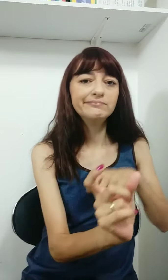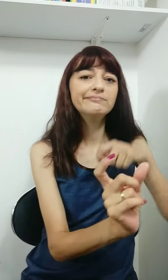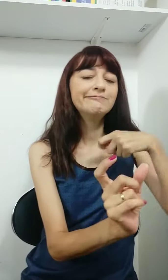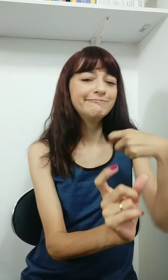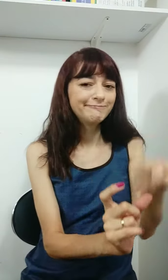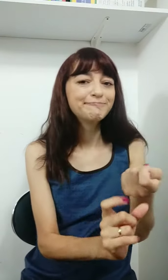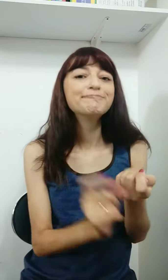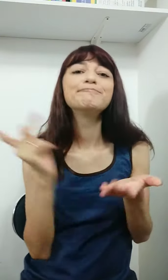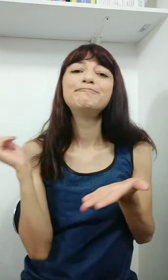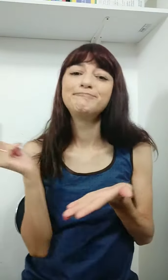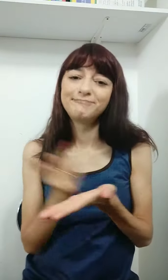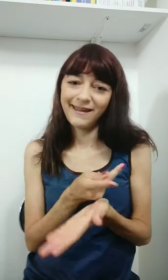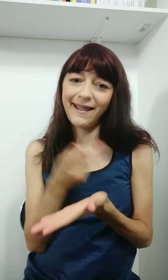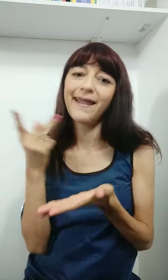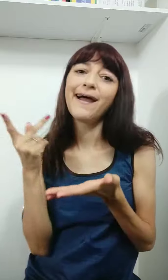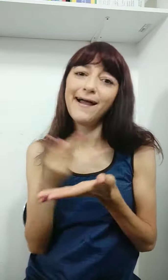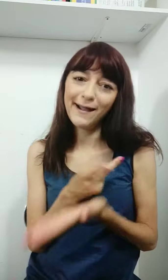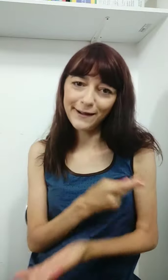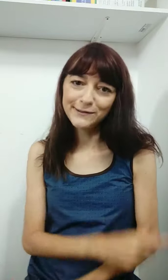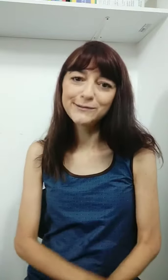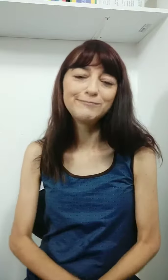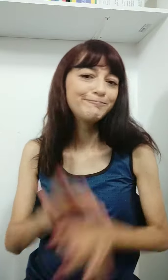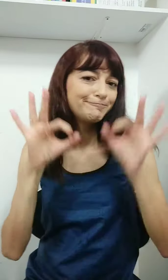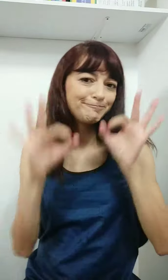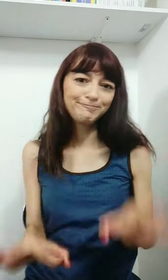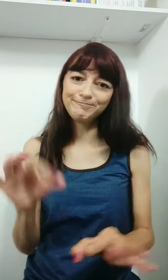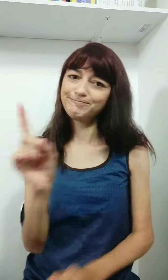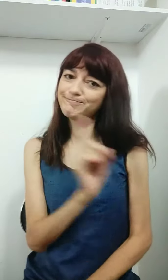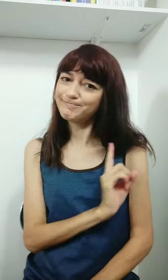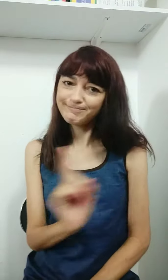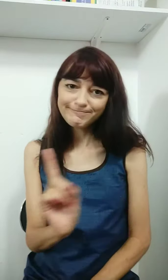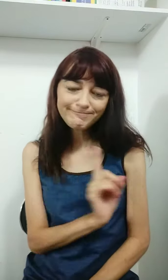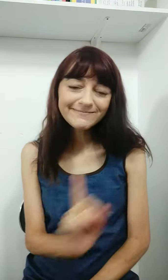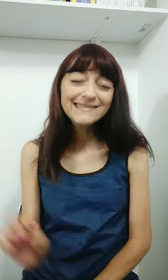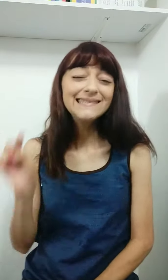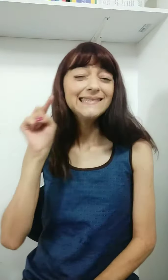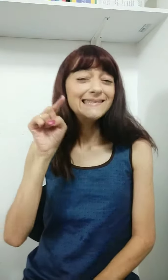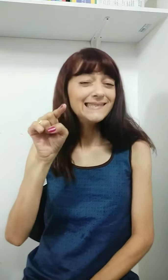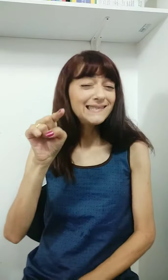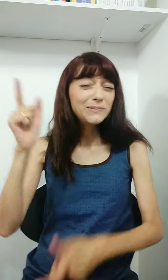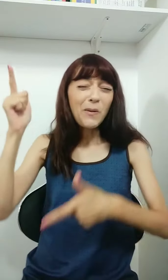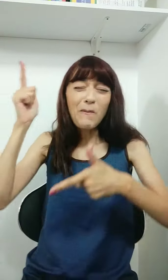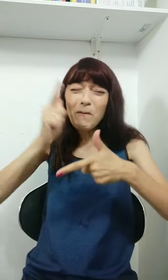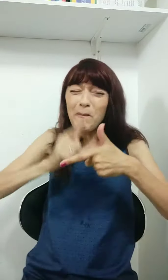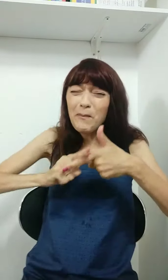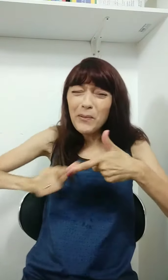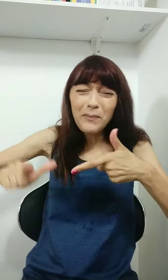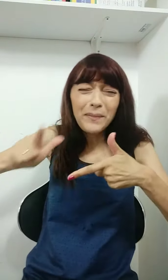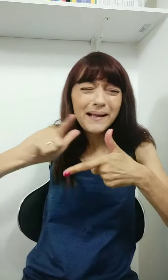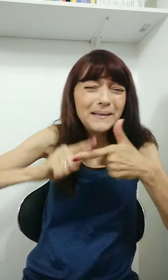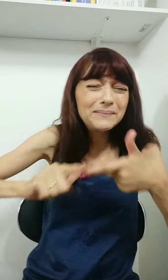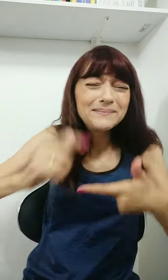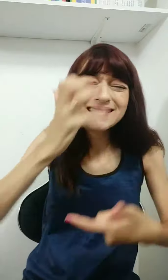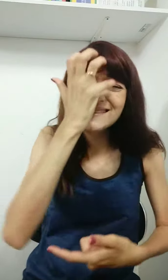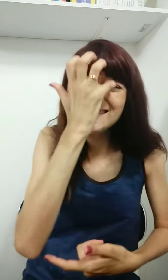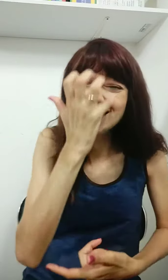esse é o sinal disso, esse é o sinal daquilo. Isso se chama tradução em glossas. Para esse tipo de aula não é correto, tá bom? E esse é um